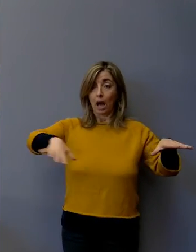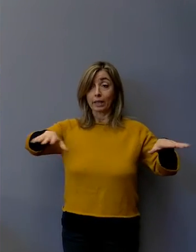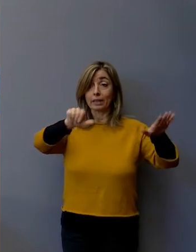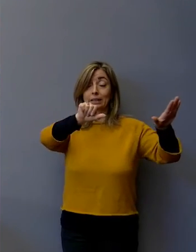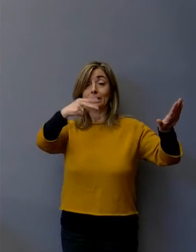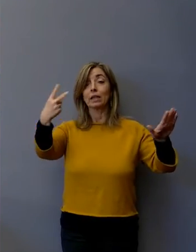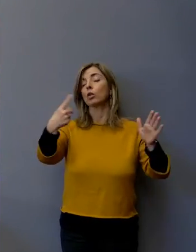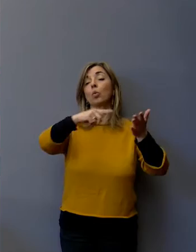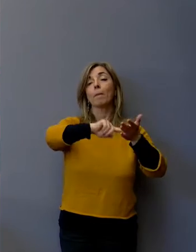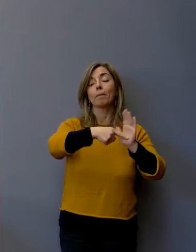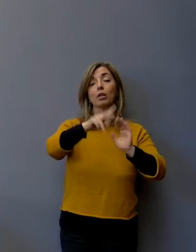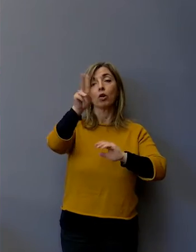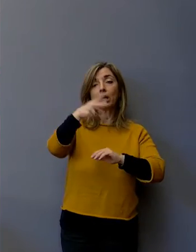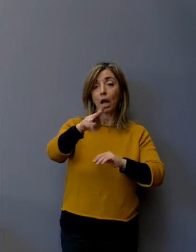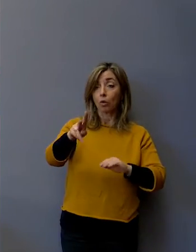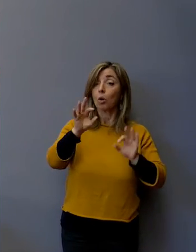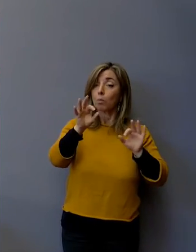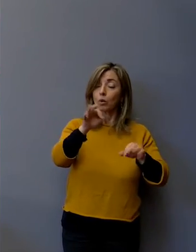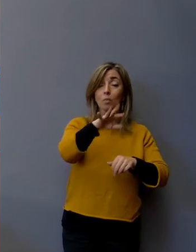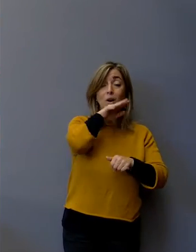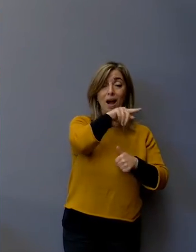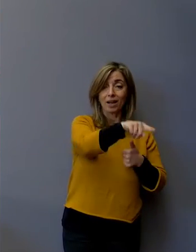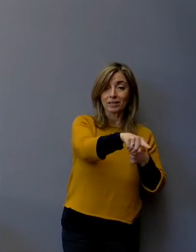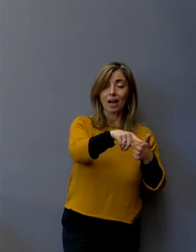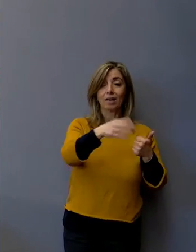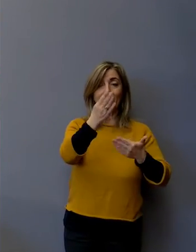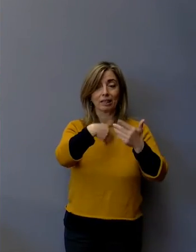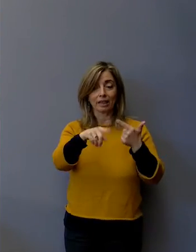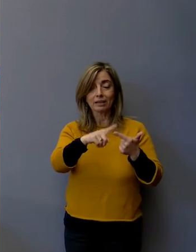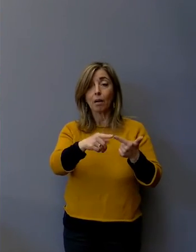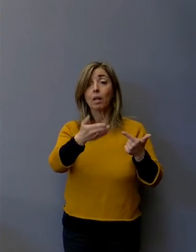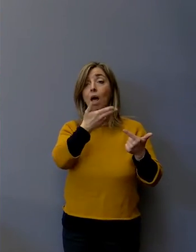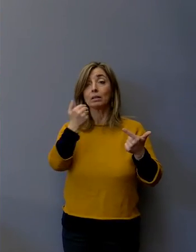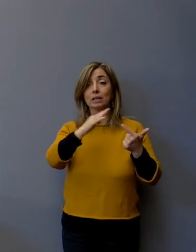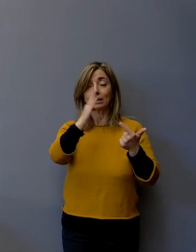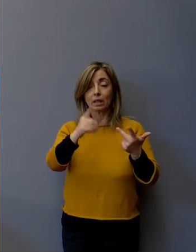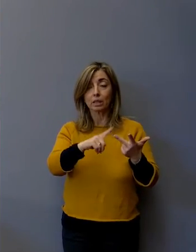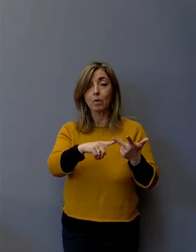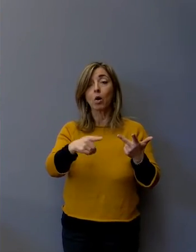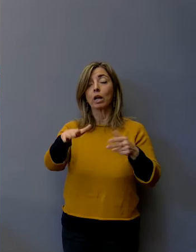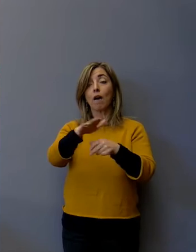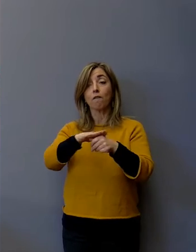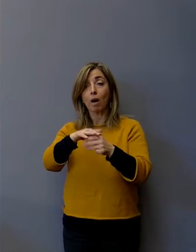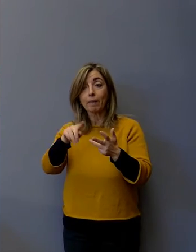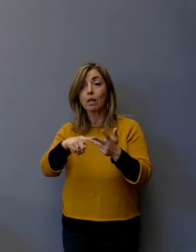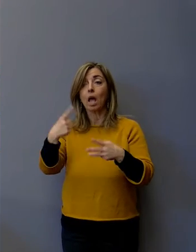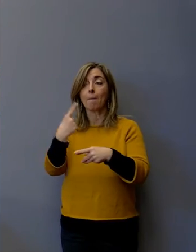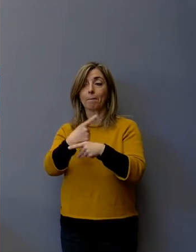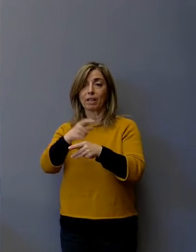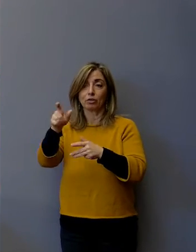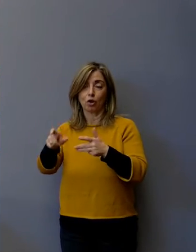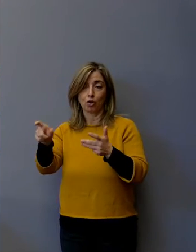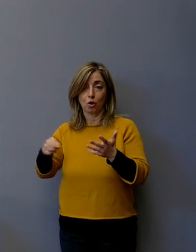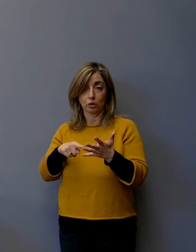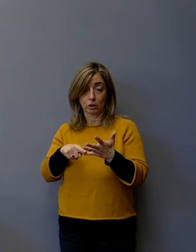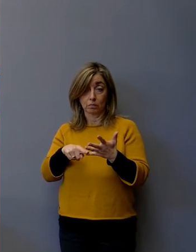senza dimora di minori e le famiglie bisognose e chiaro che non si può